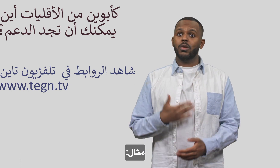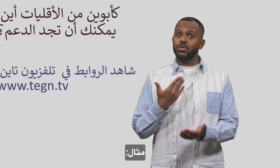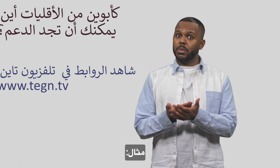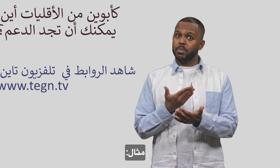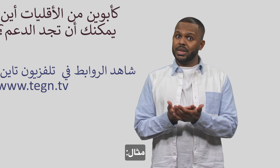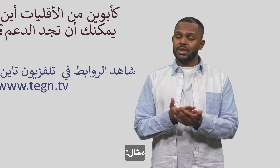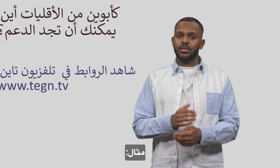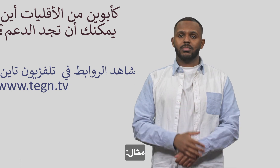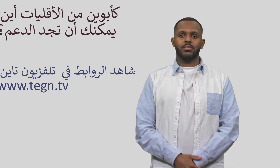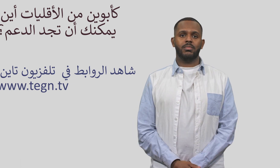مثال: